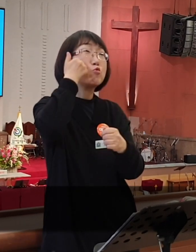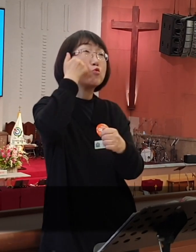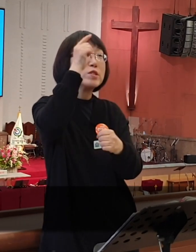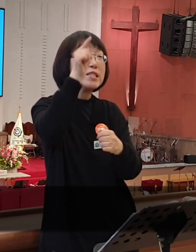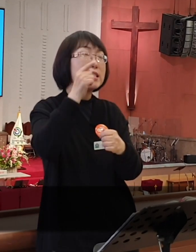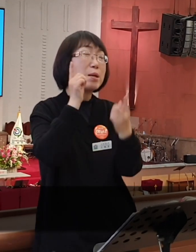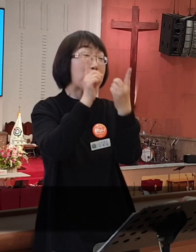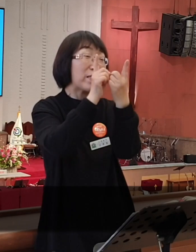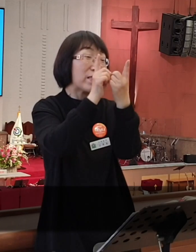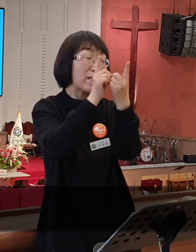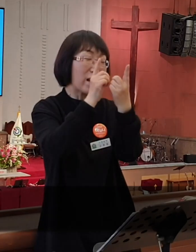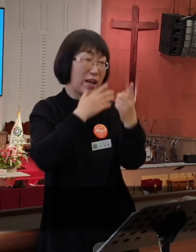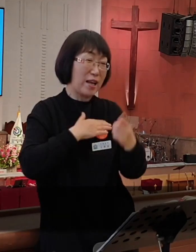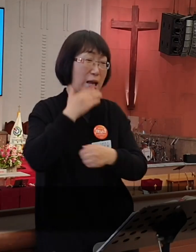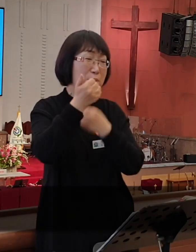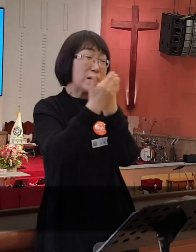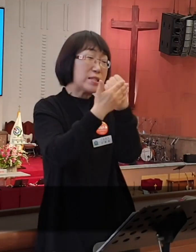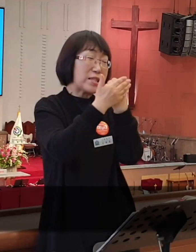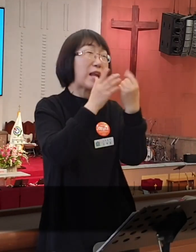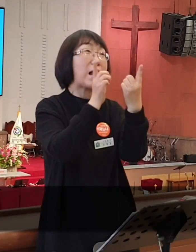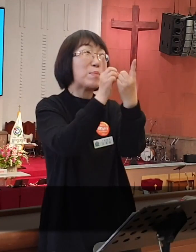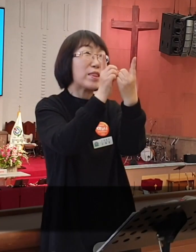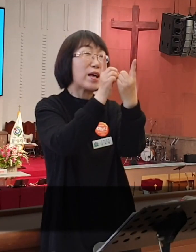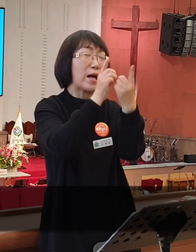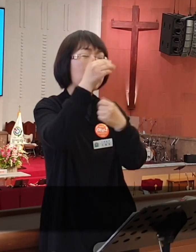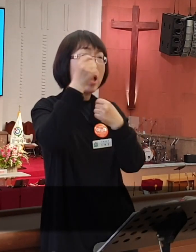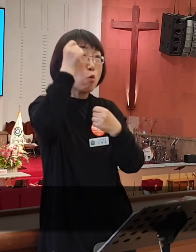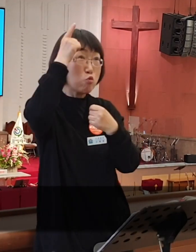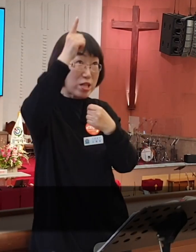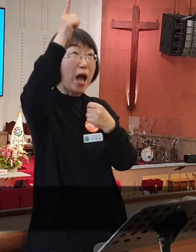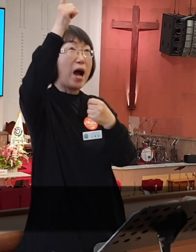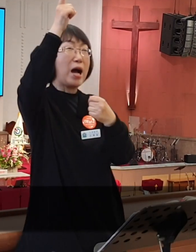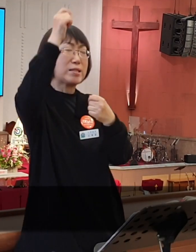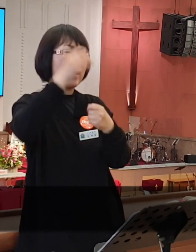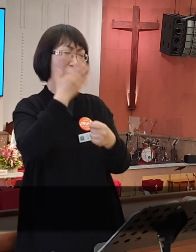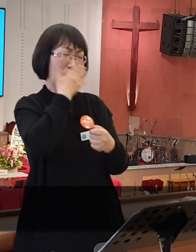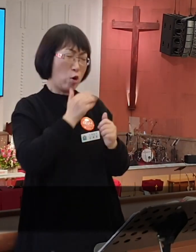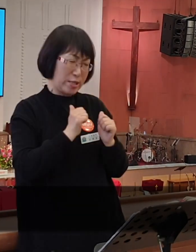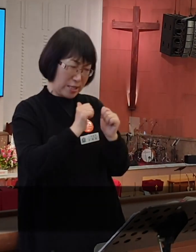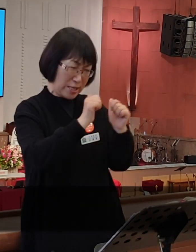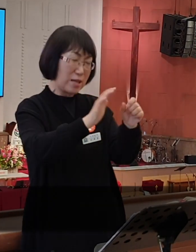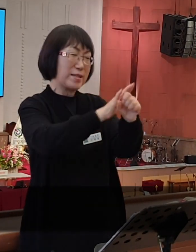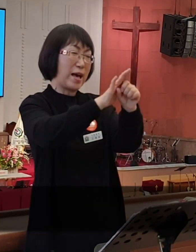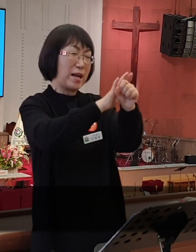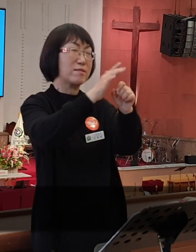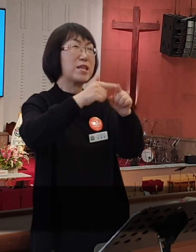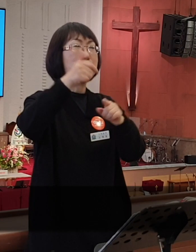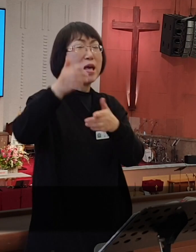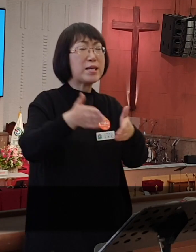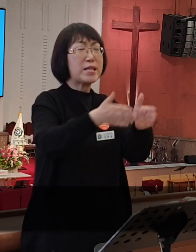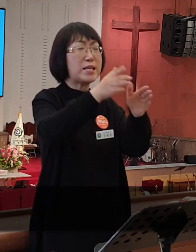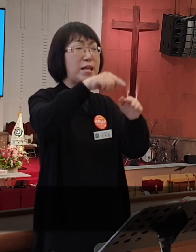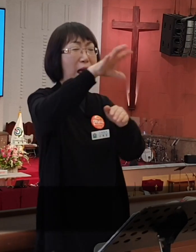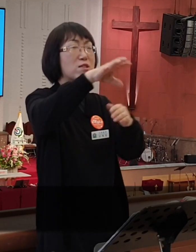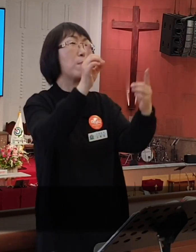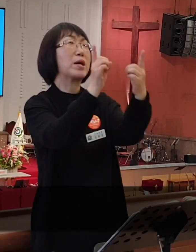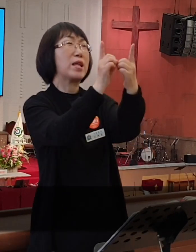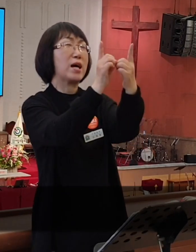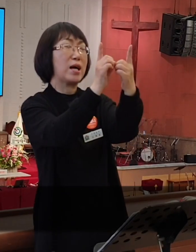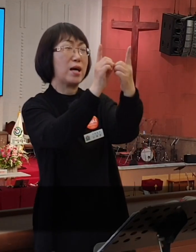누구신지를 거기서 만나요. 하나님의 은혜를 거기서 만나요. 하나님의 위대하신 것, 그 성실하신 사랑을 예수님의 길 거기서